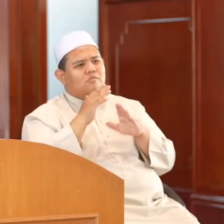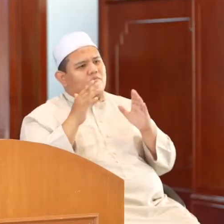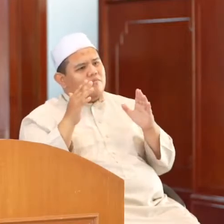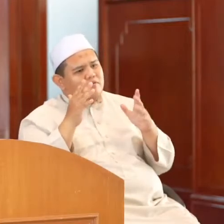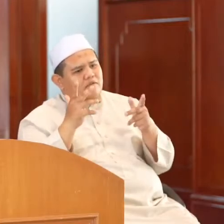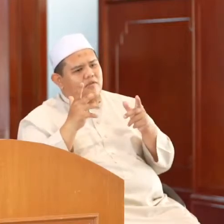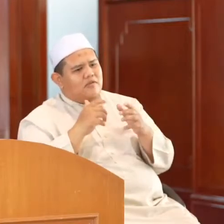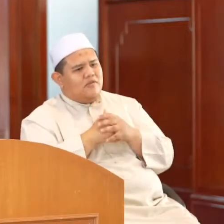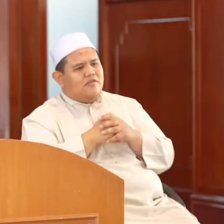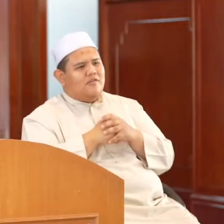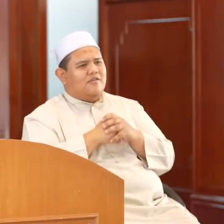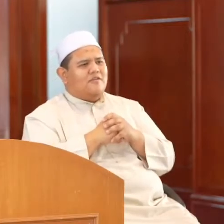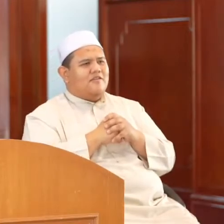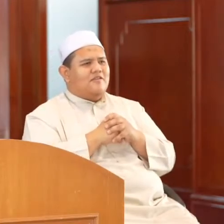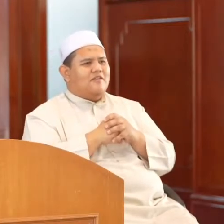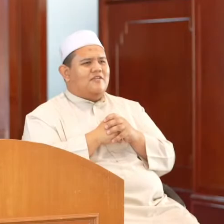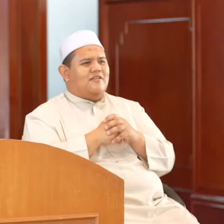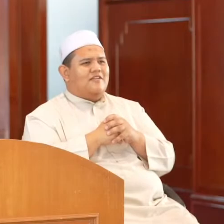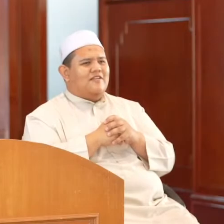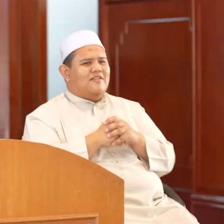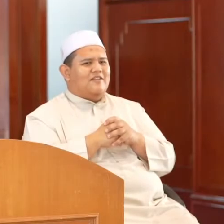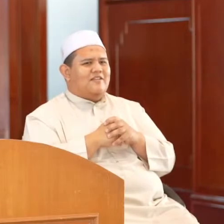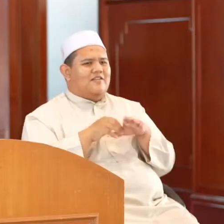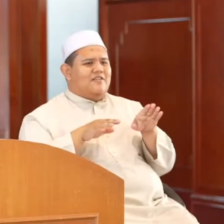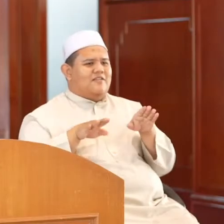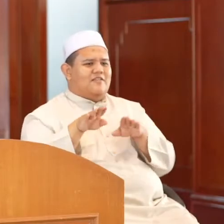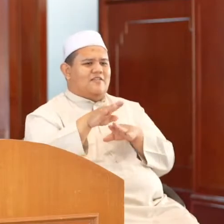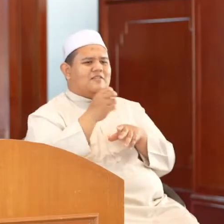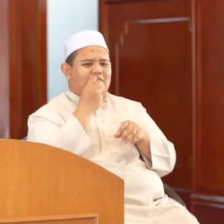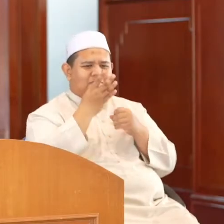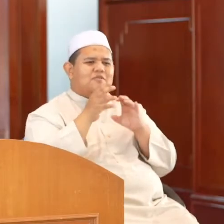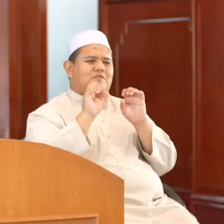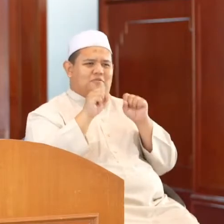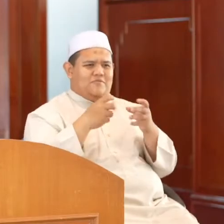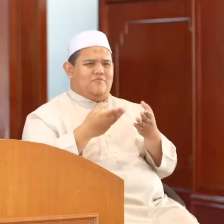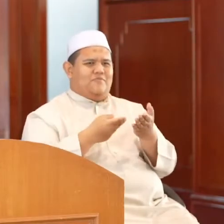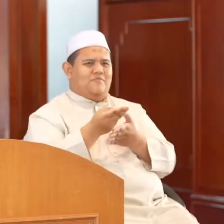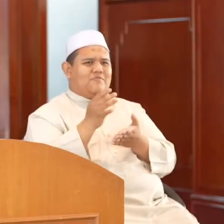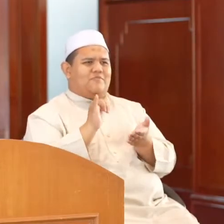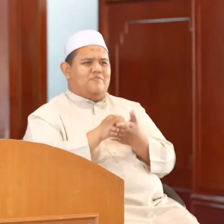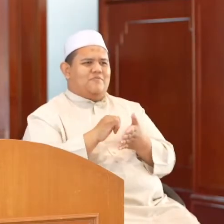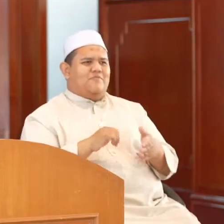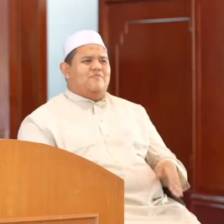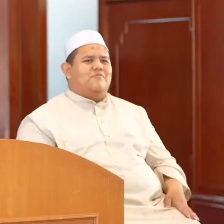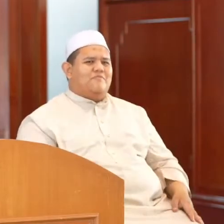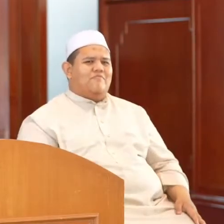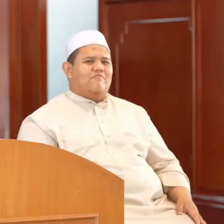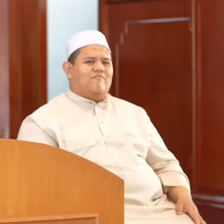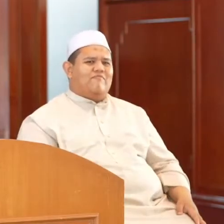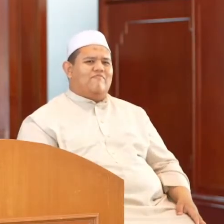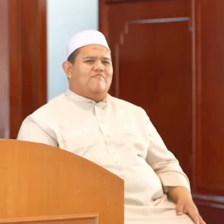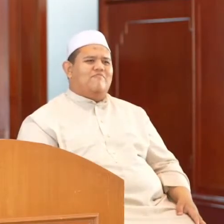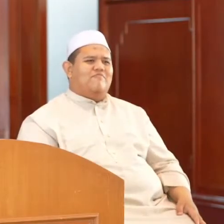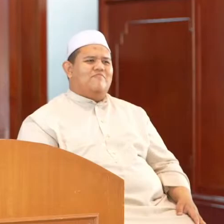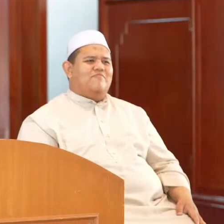kereta. Ford Ranger je potong. Raptor kita. Raptor lalu nak potong